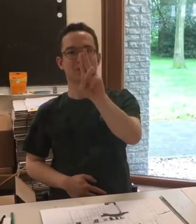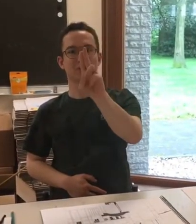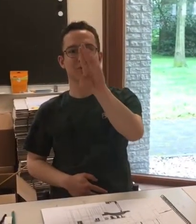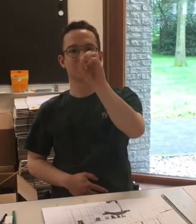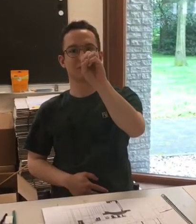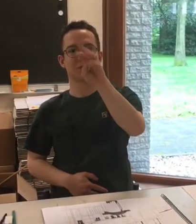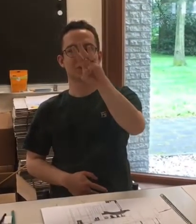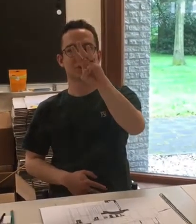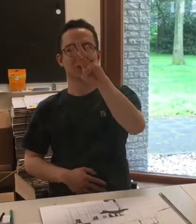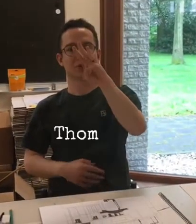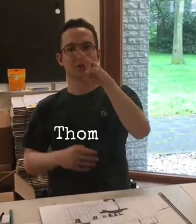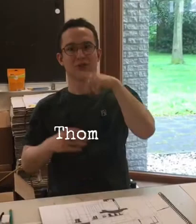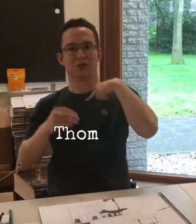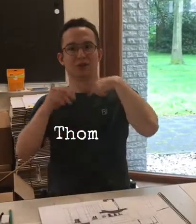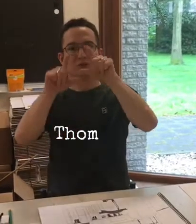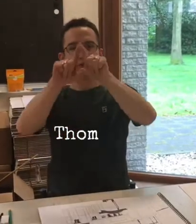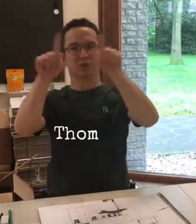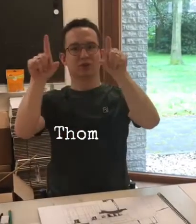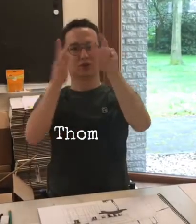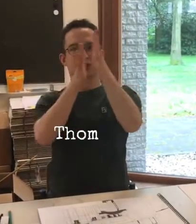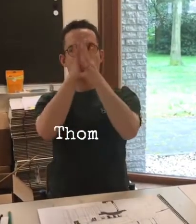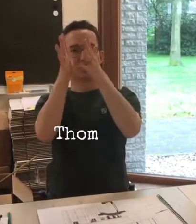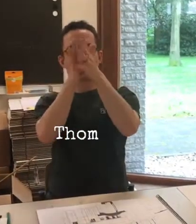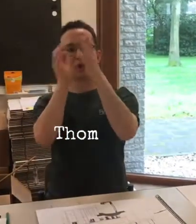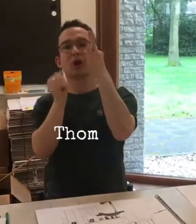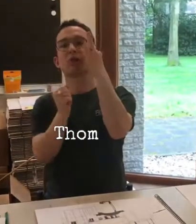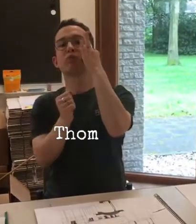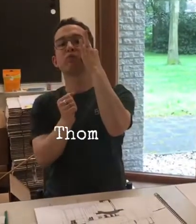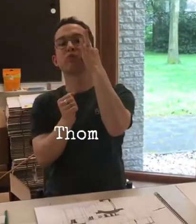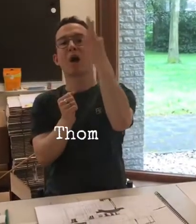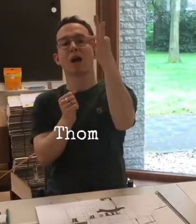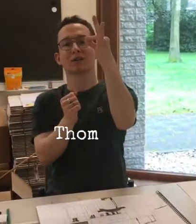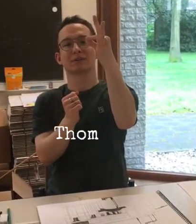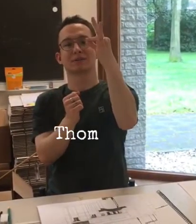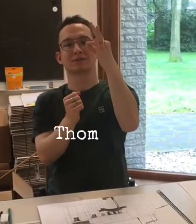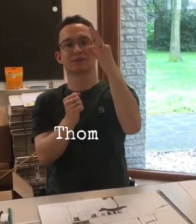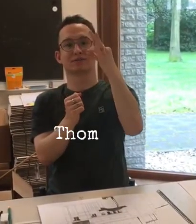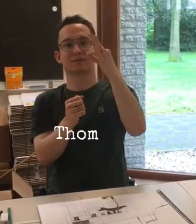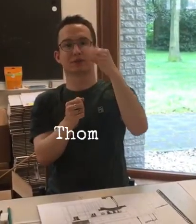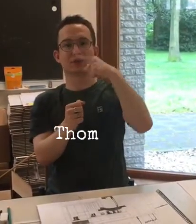Hallo, ik ben Tom. Mijn naamsgebaar is Tom.